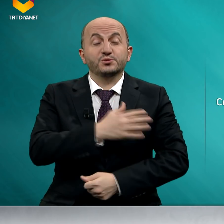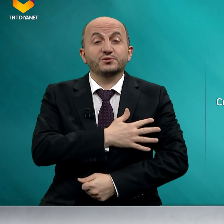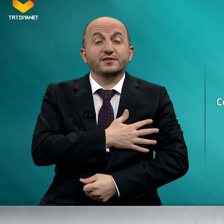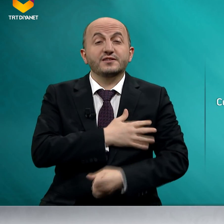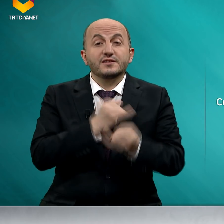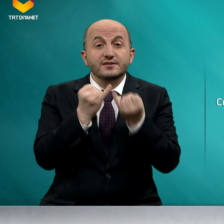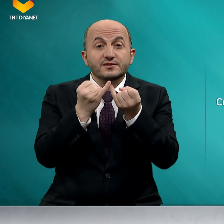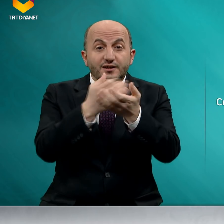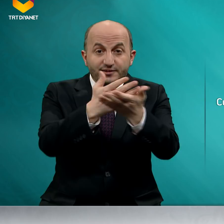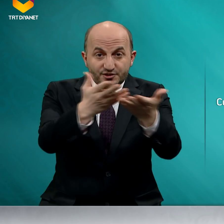İzlediğiniz için teşekkürler.